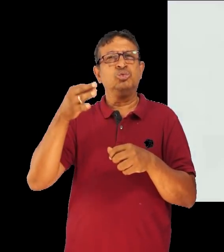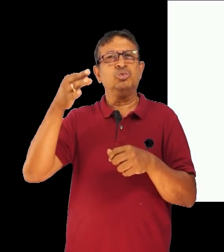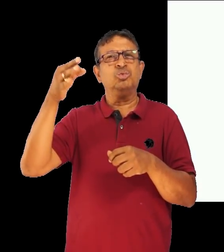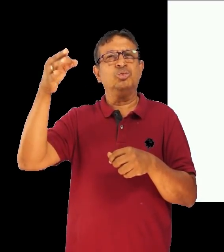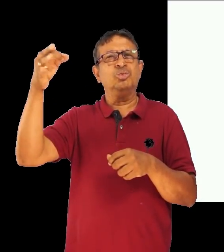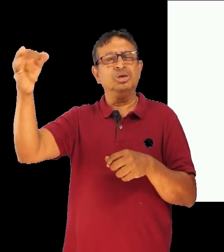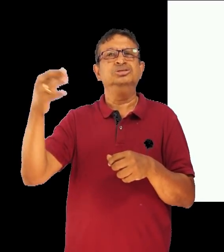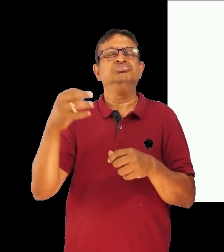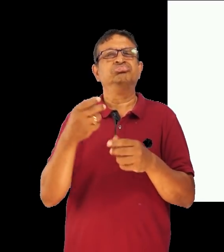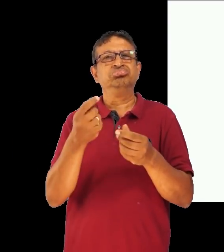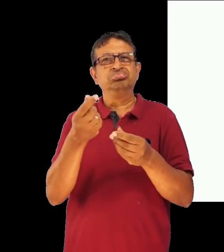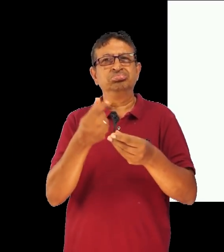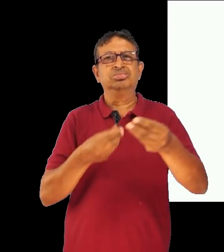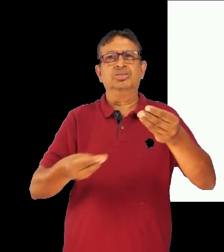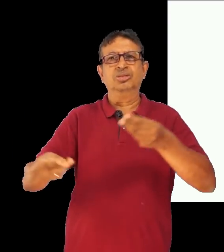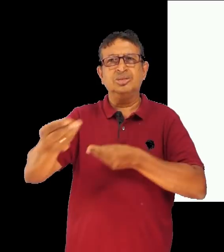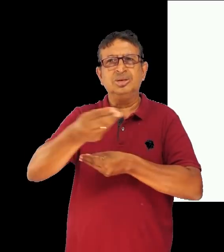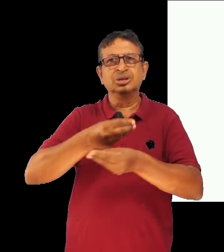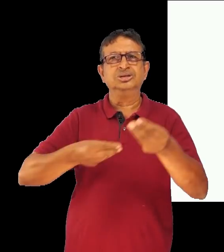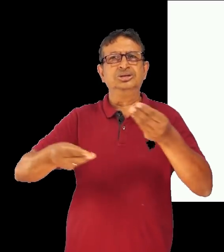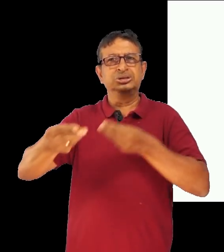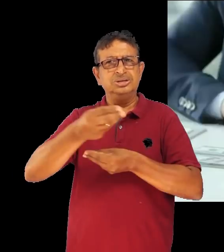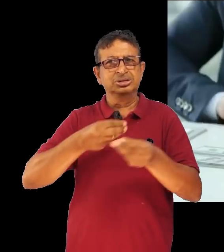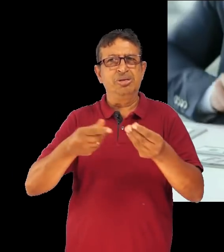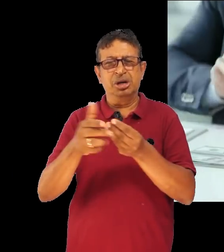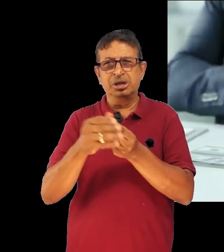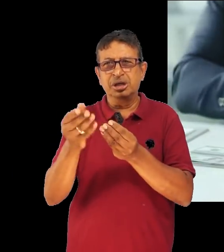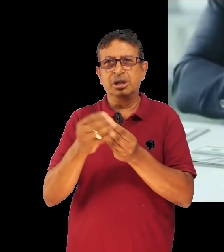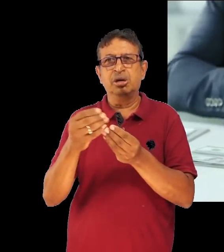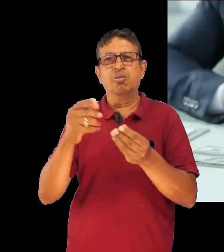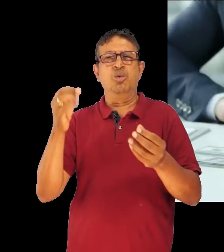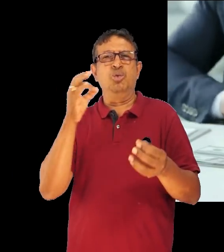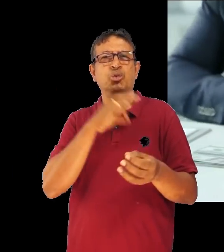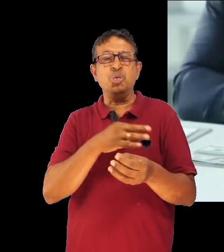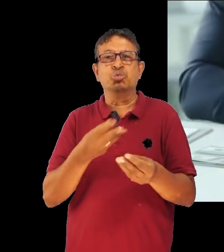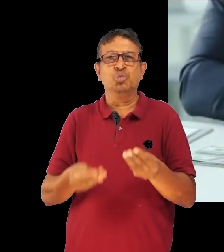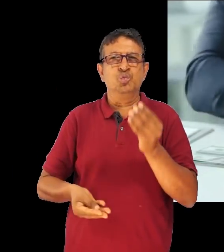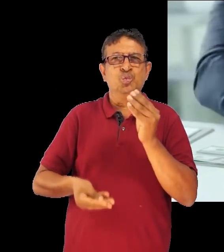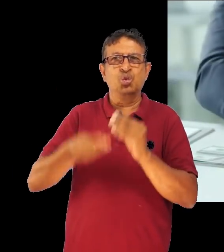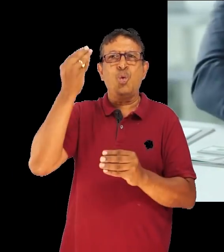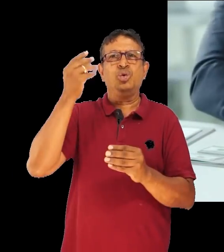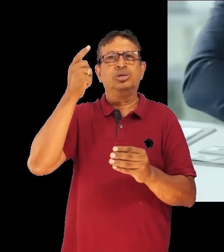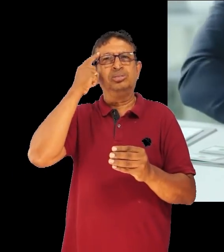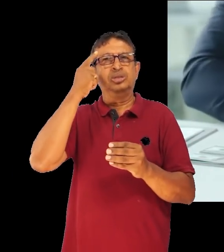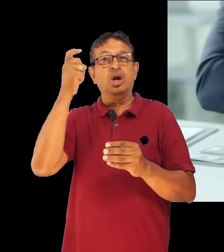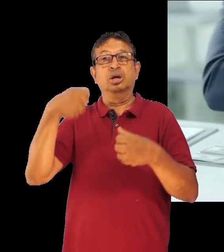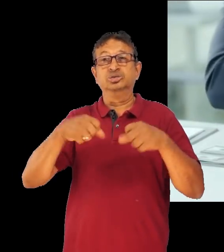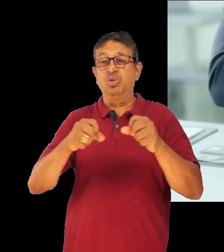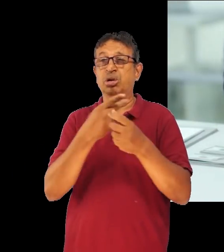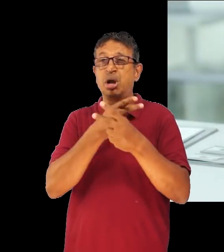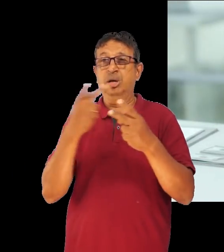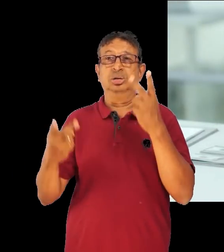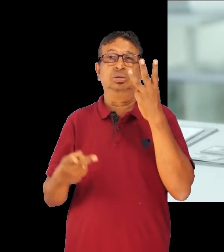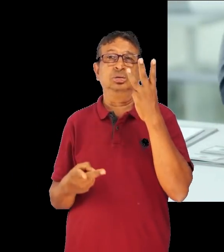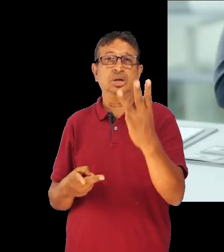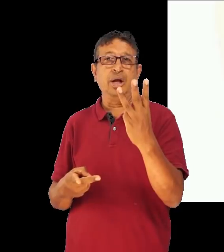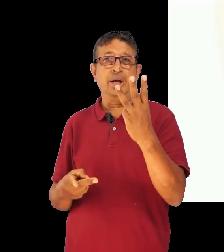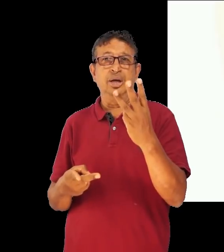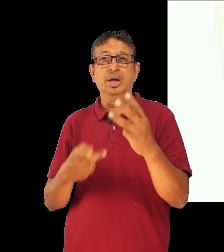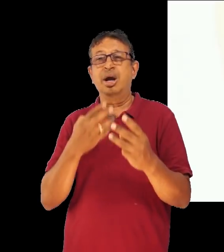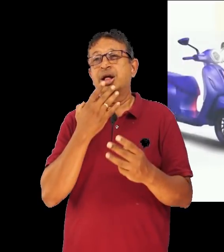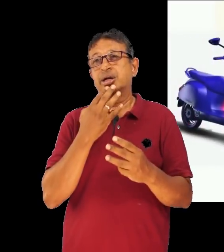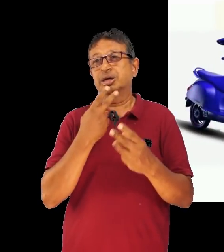इस फैक्ट्री से बाहर निकल रही है। अब यहाँ पर एक और सबसे इम्पोर्टेंट बात आ जाती है प्राइस की। अब इसके सेगमेंट में जो भी स्कूटर्स आप देखोगे जैसे